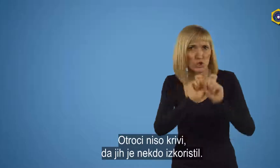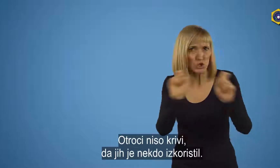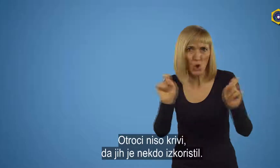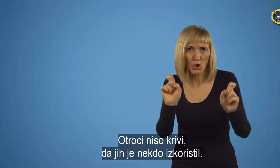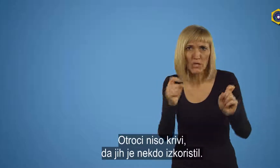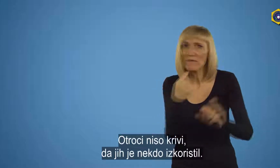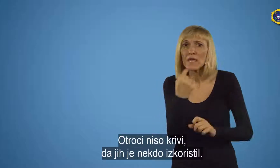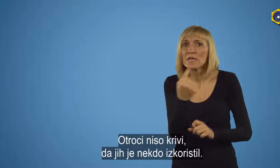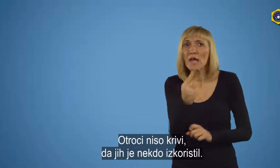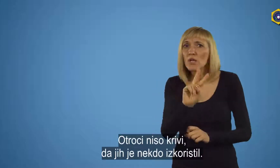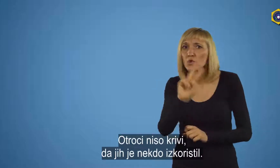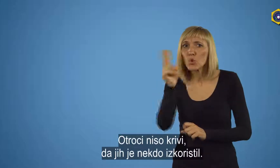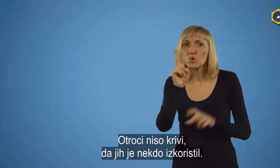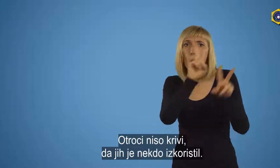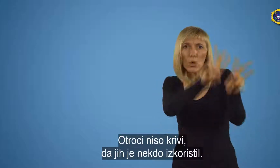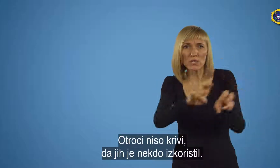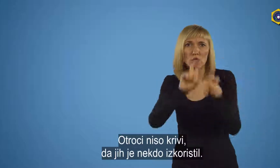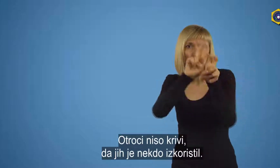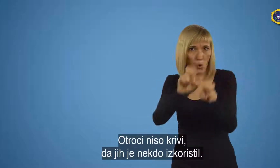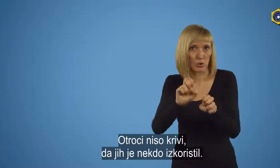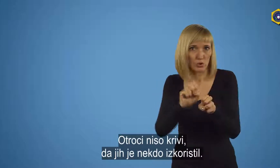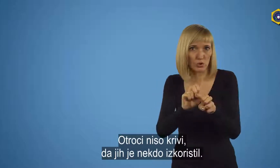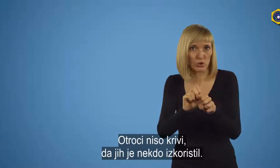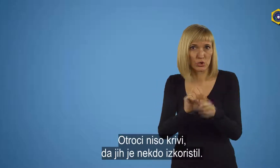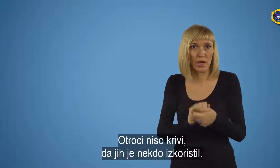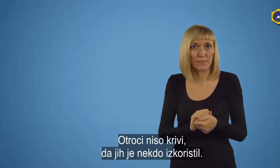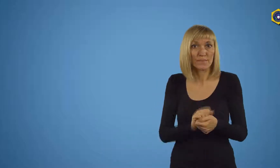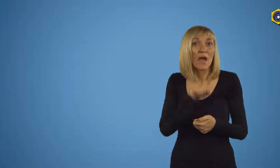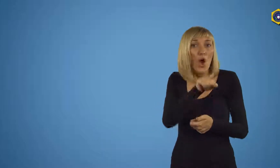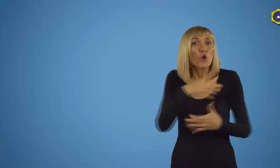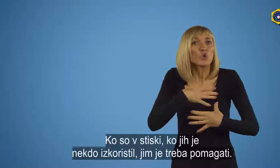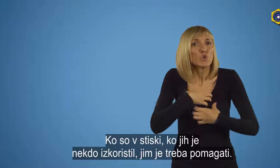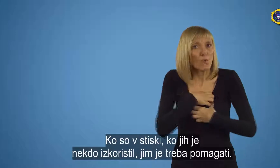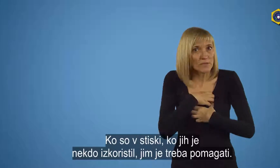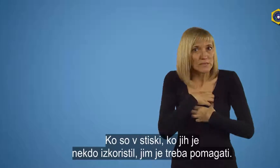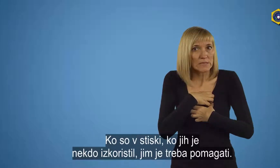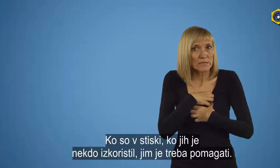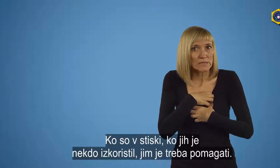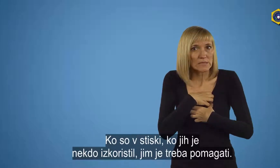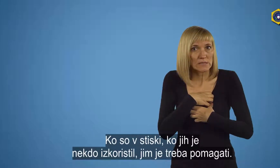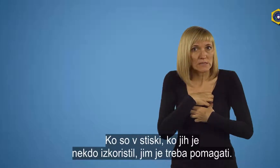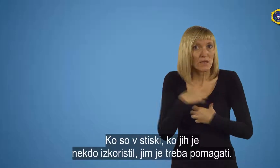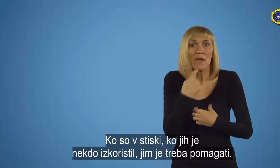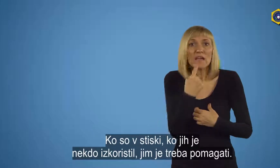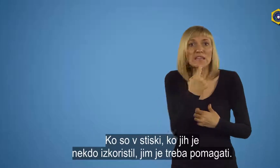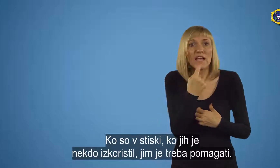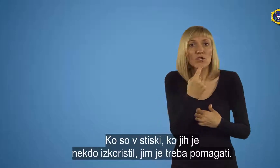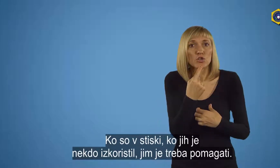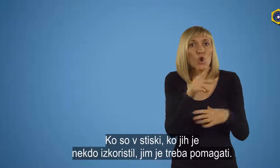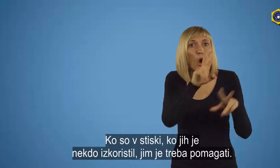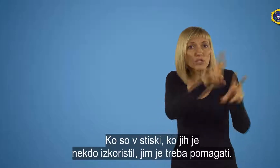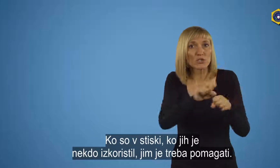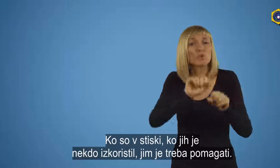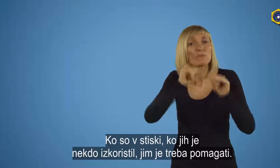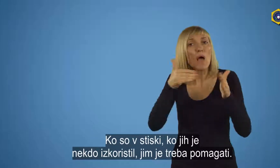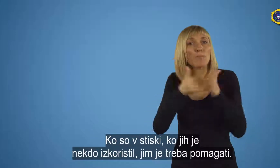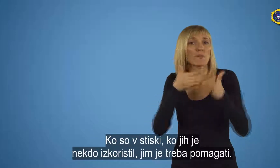Otroci niso krivi, da jih je nekdo izkoristil. Ko so v stiski, ko jih je nekdo izkoristil, jim je treba